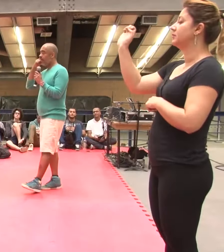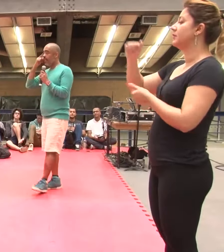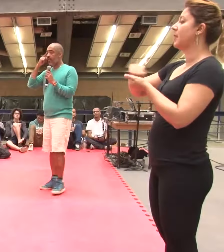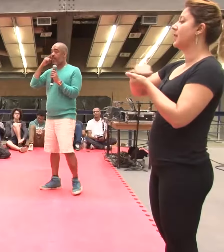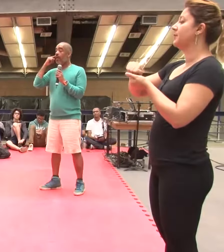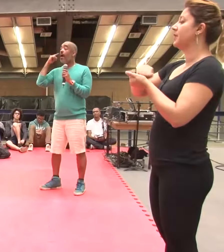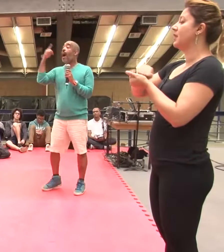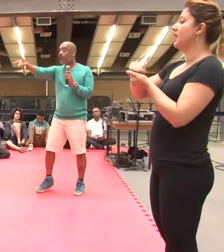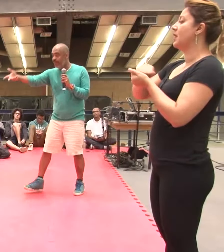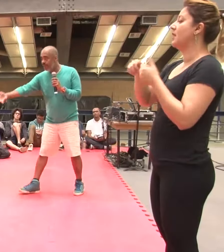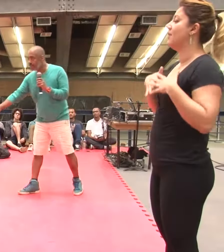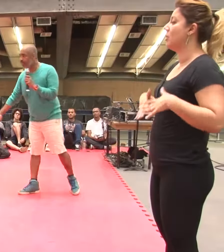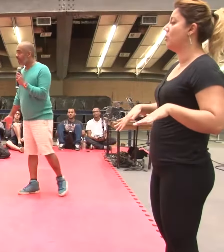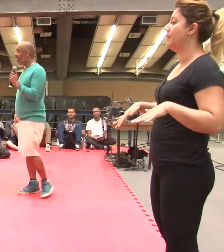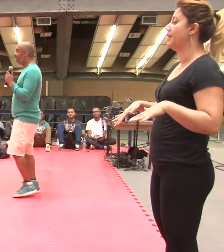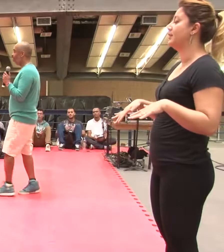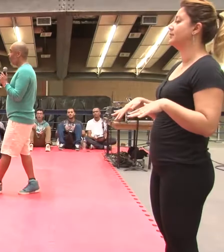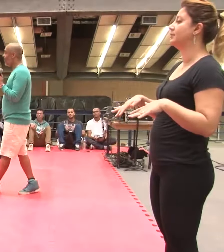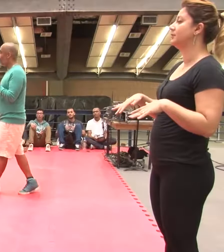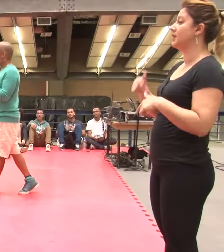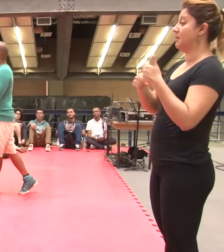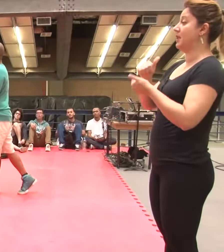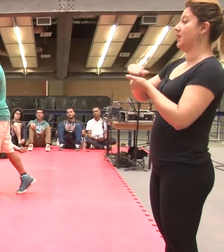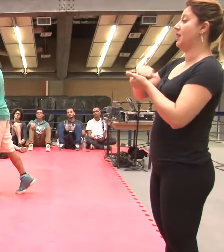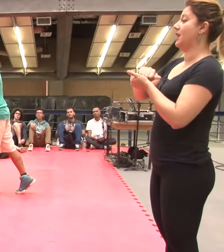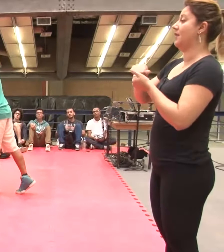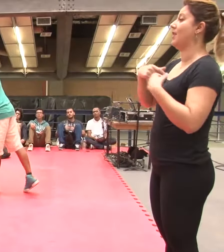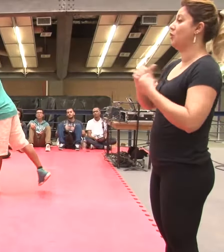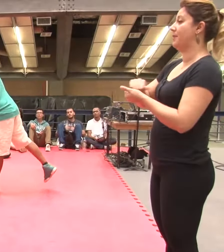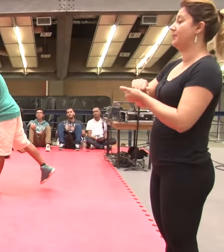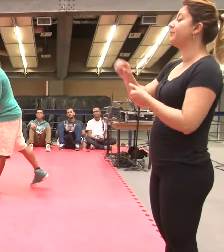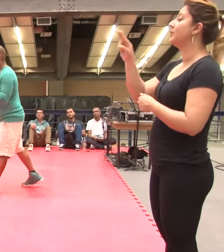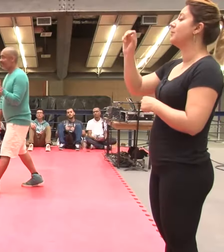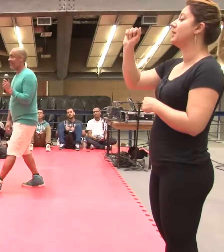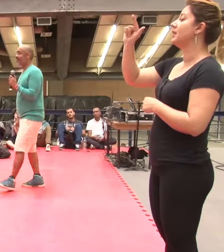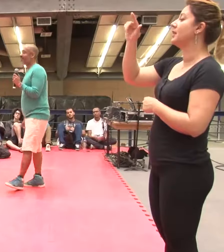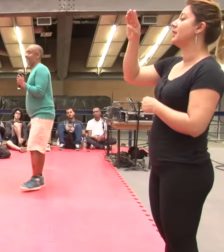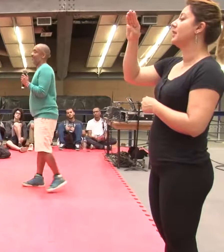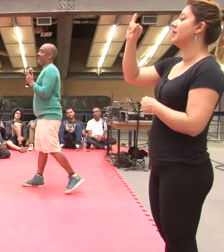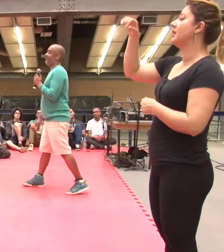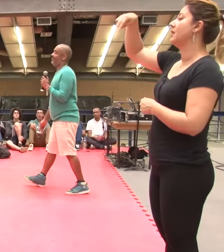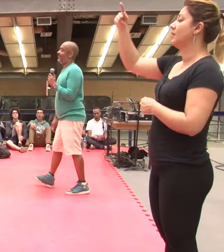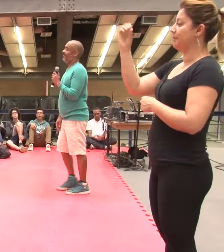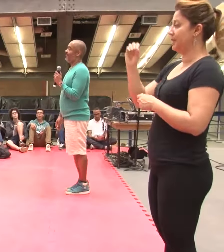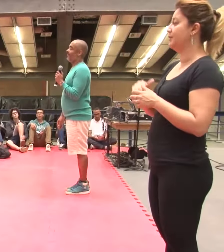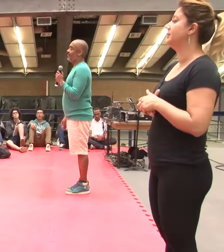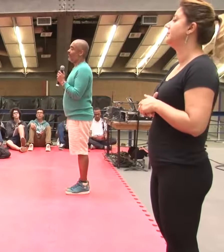meninas. Albino, né? Olha o nome dele. Albino.